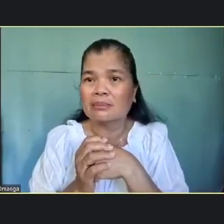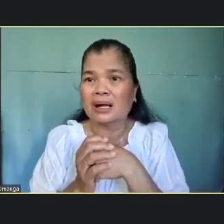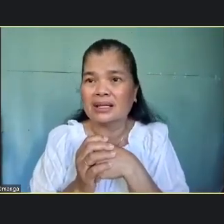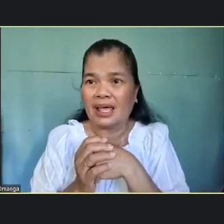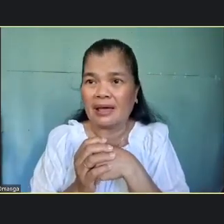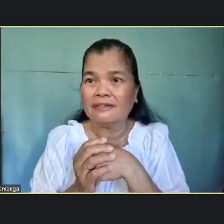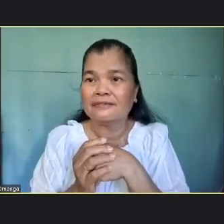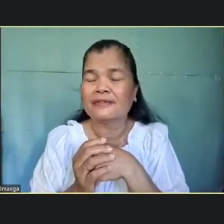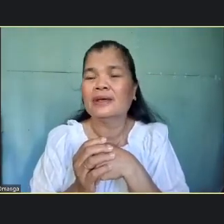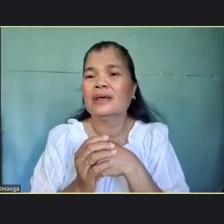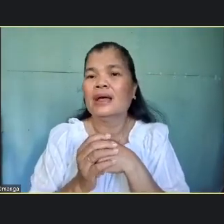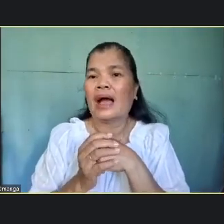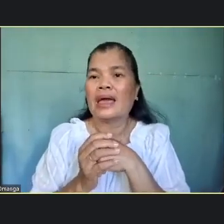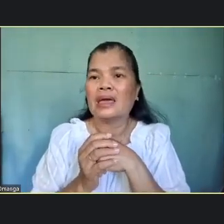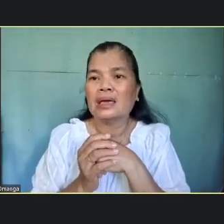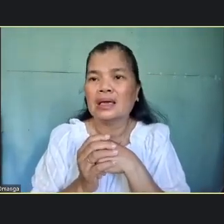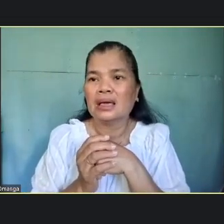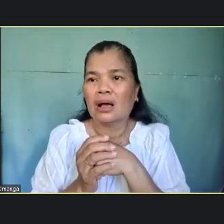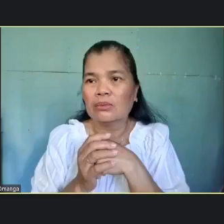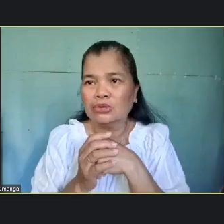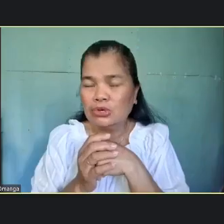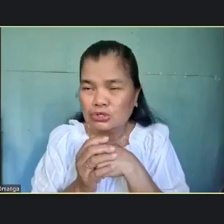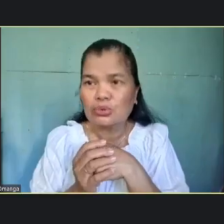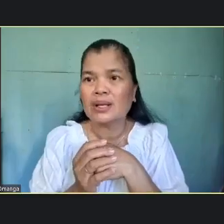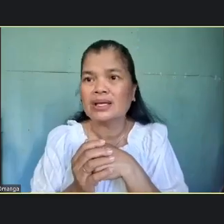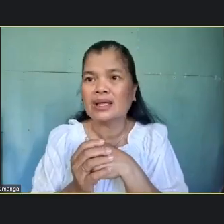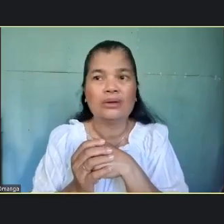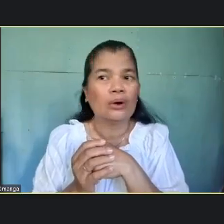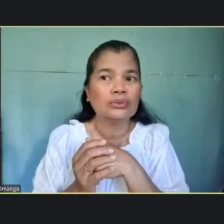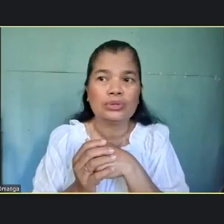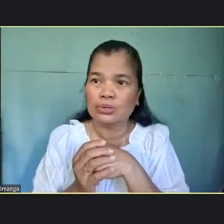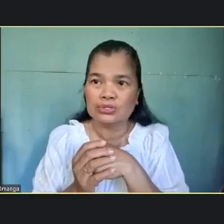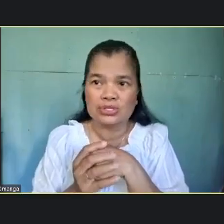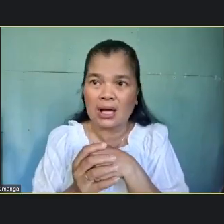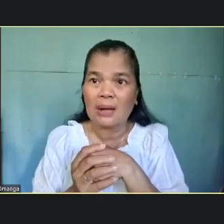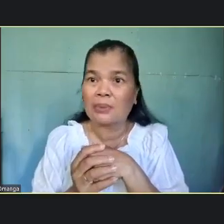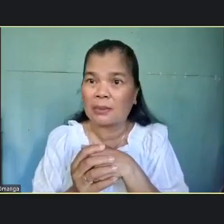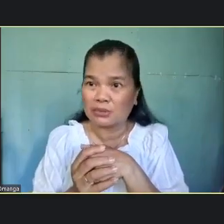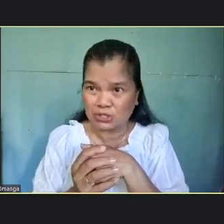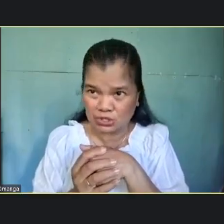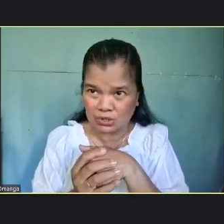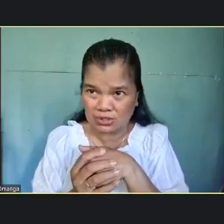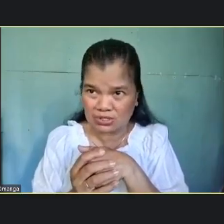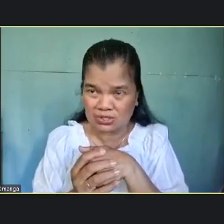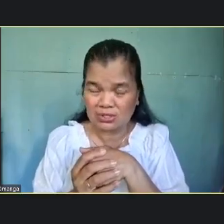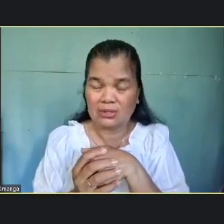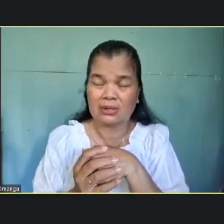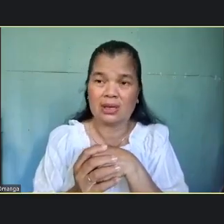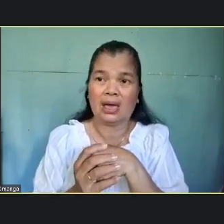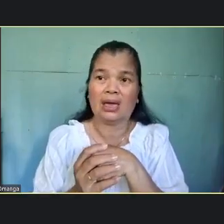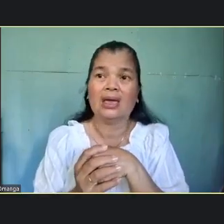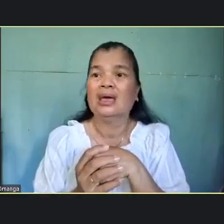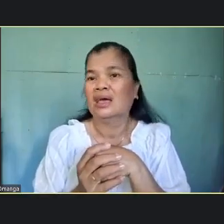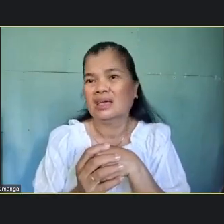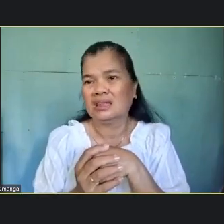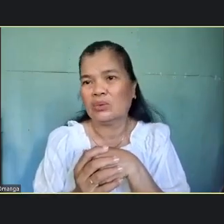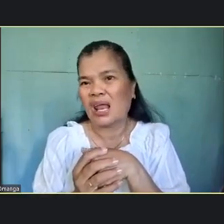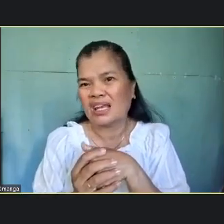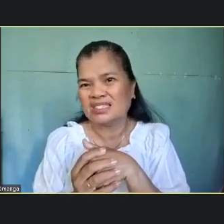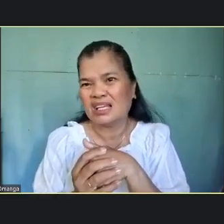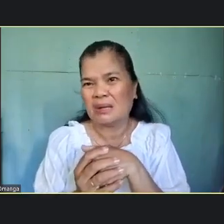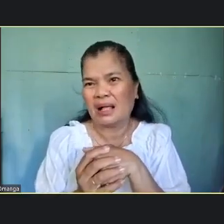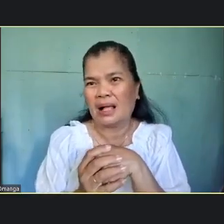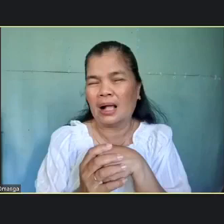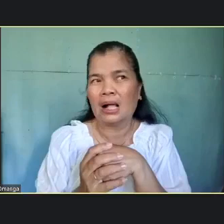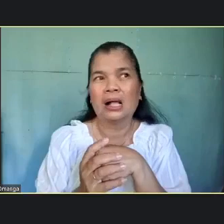grammar ng mga deaf ay usually they don't use the prepositions. Okay.